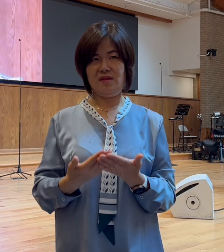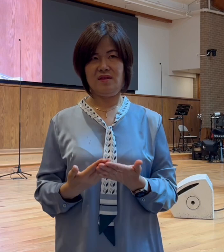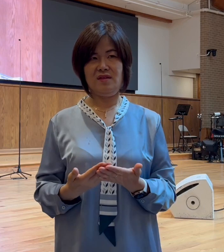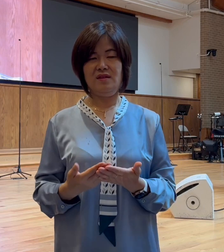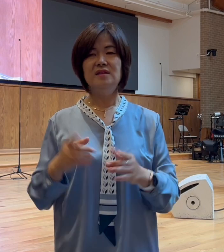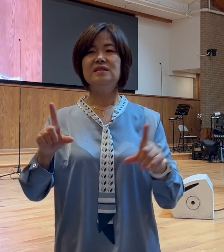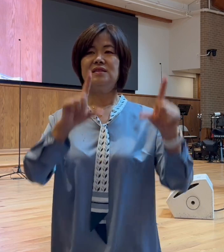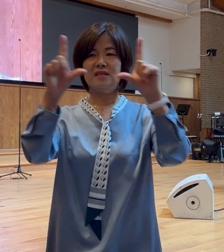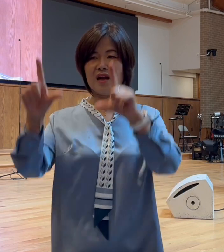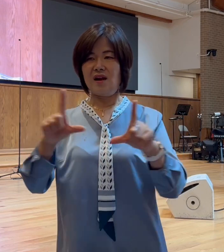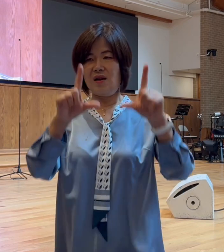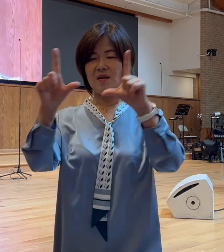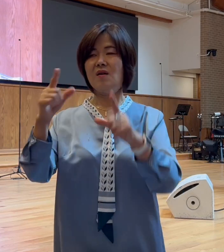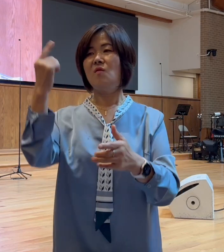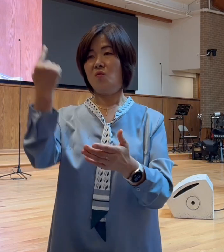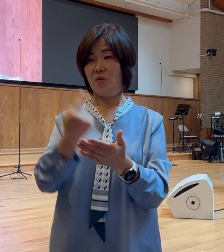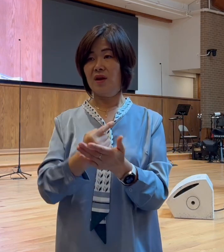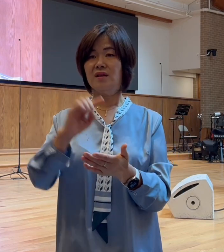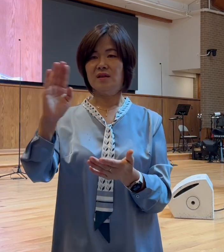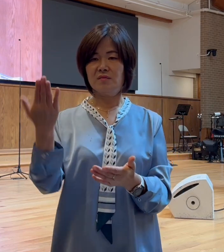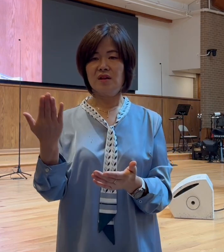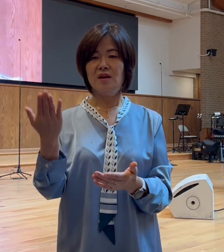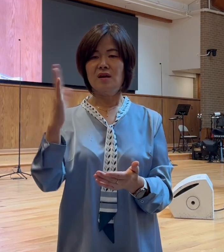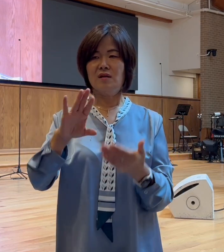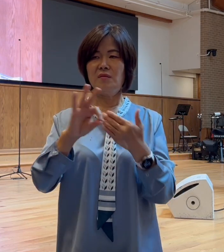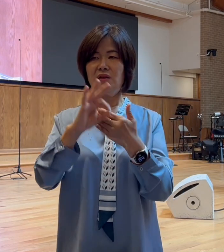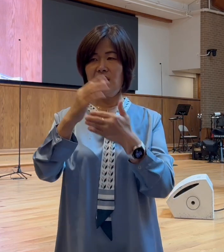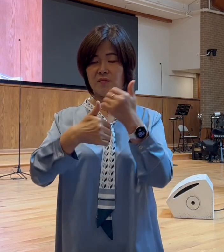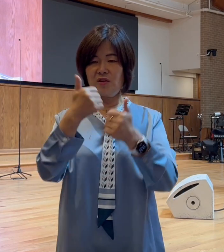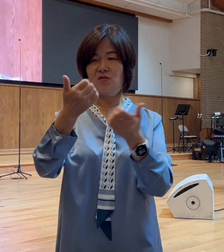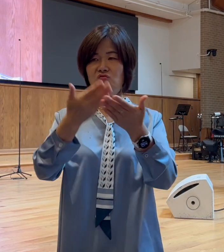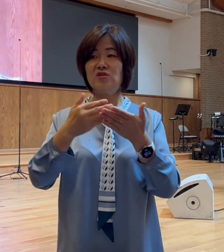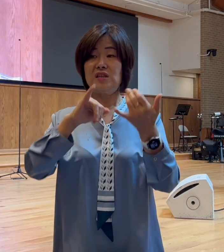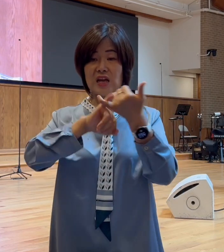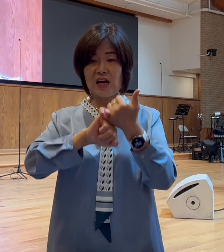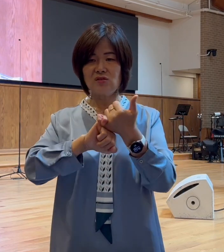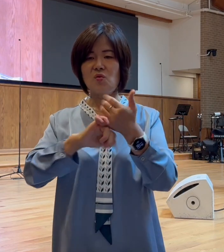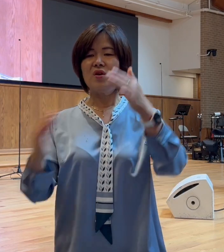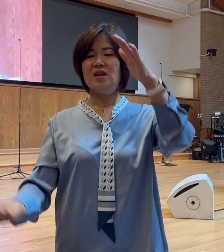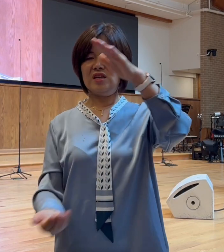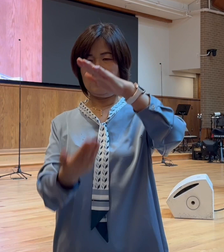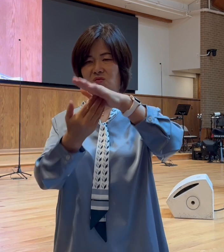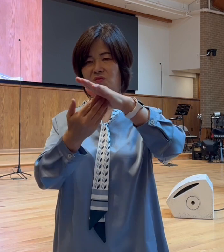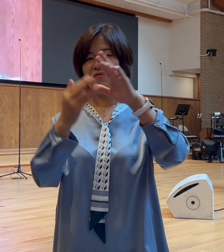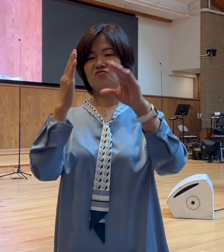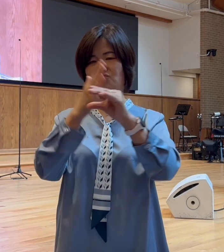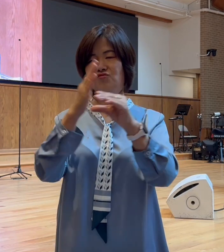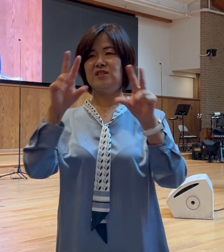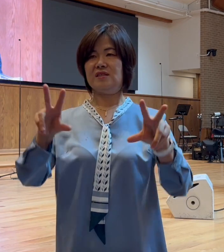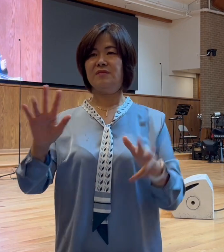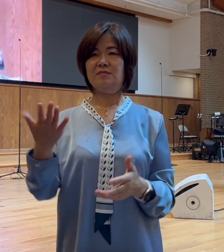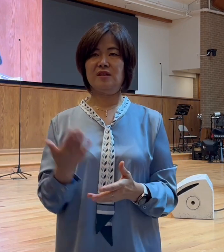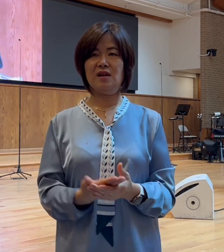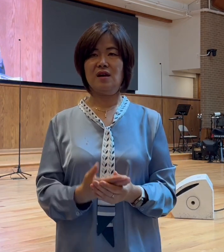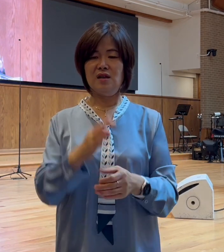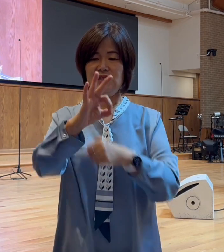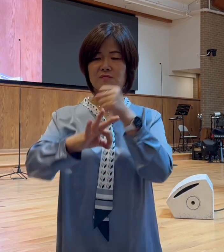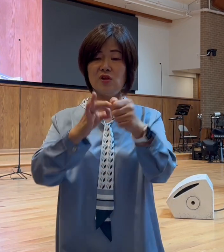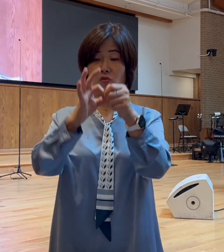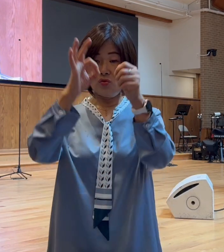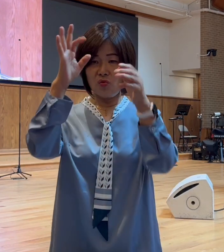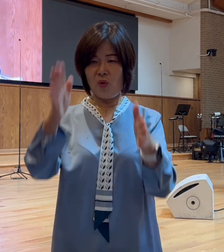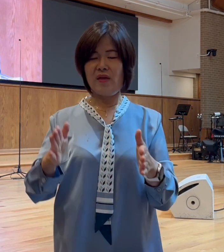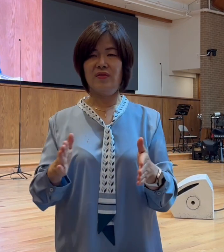그런 삶을 사셨을 텐데 그렇다면 하나님께서 주신 약속을 성취하고 있는 것입니다. 그러면 10년 동안 이렇게